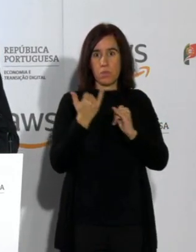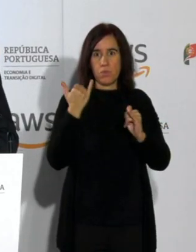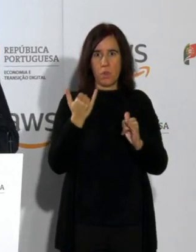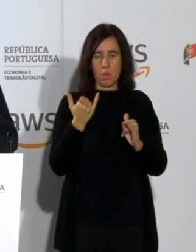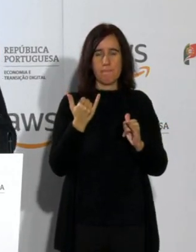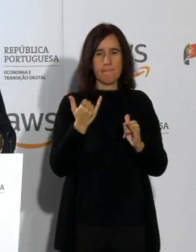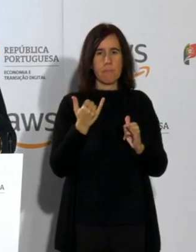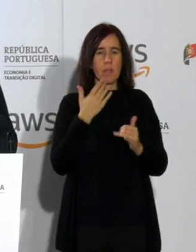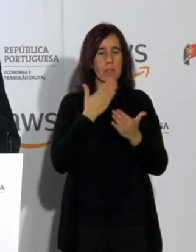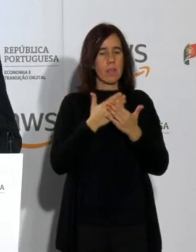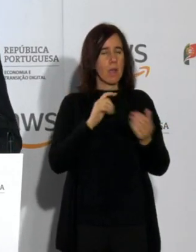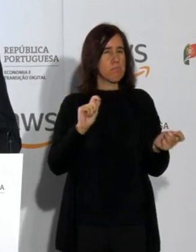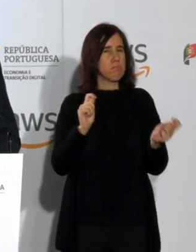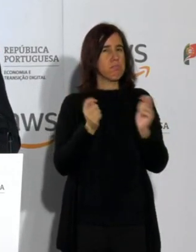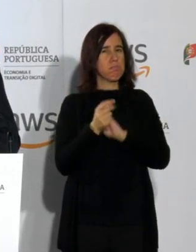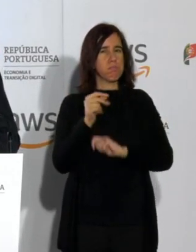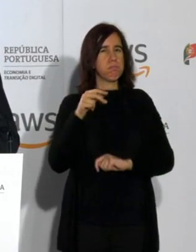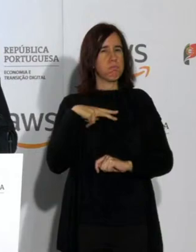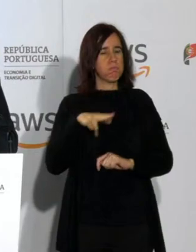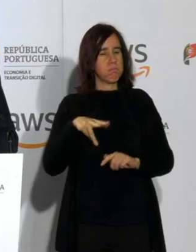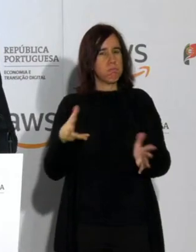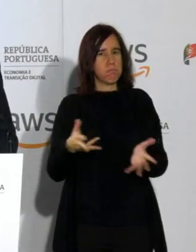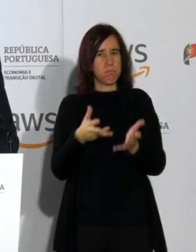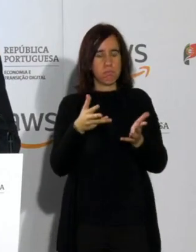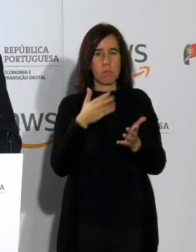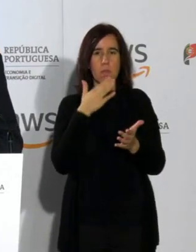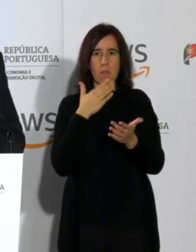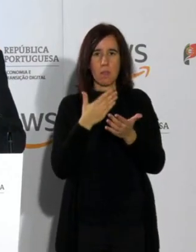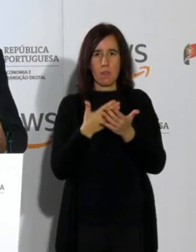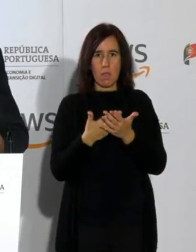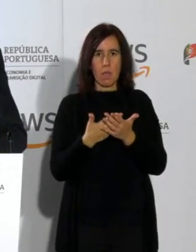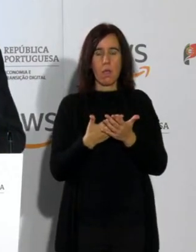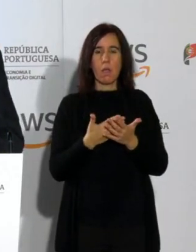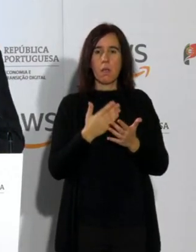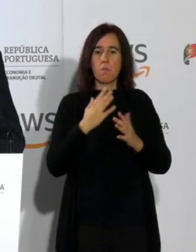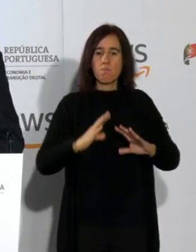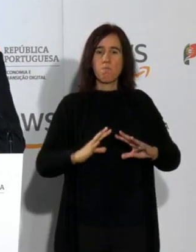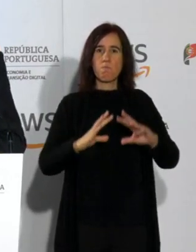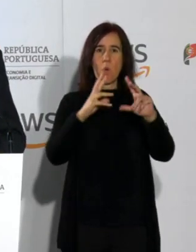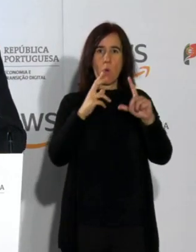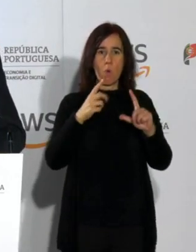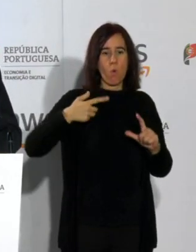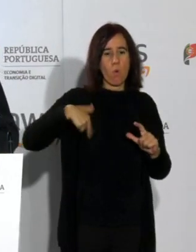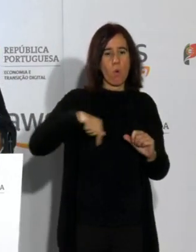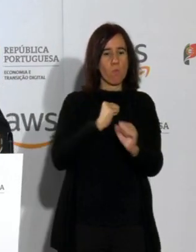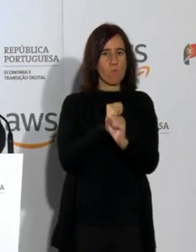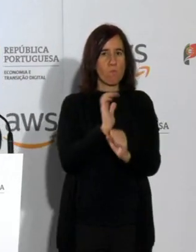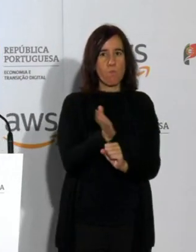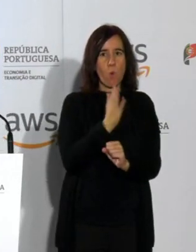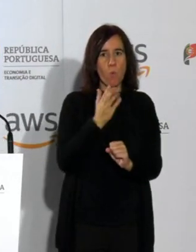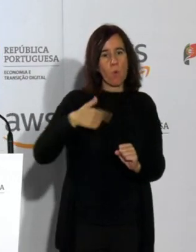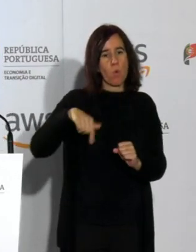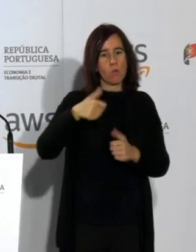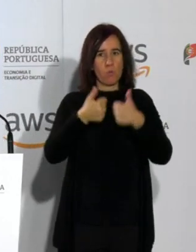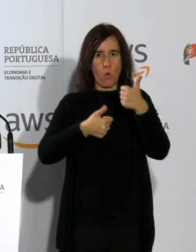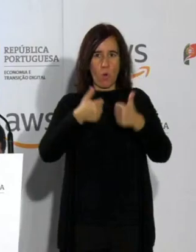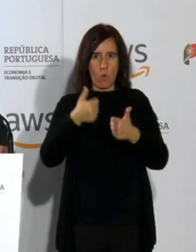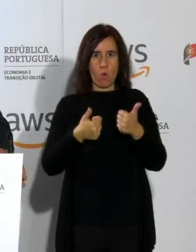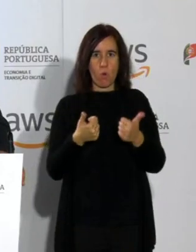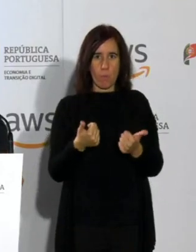como motor de transformação de Portugal, de forma a melhorar a nossa produtividade, a nossa